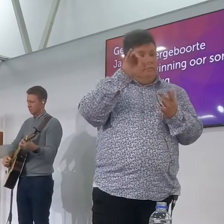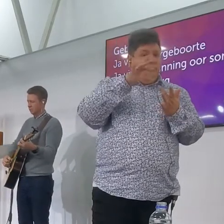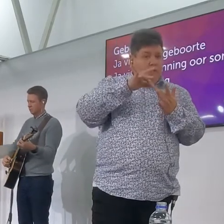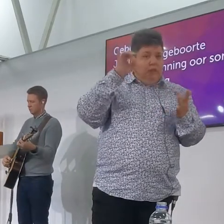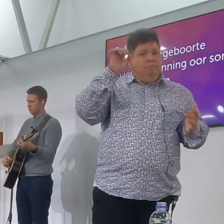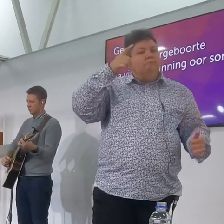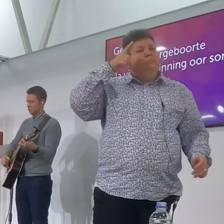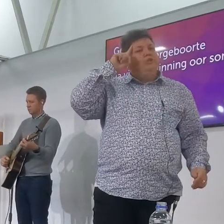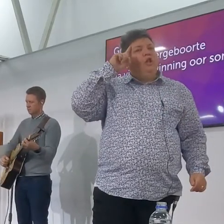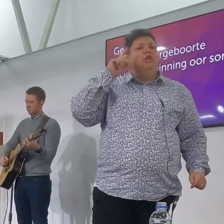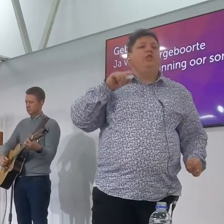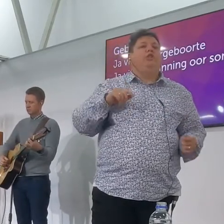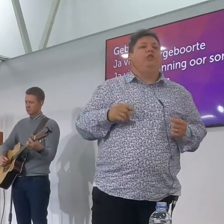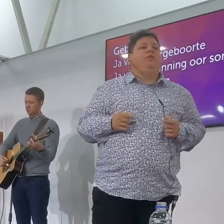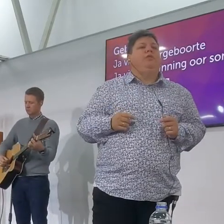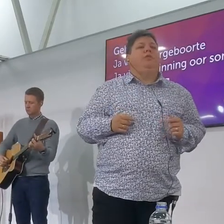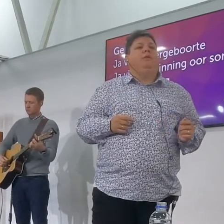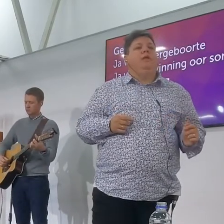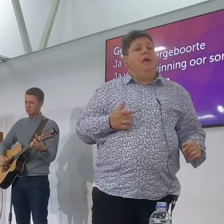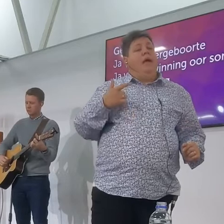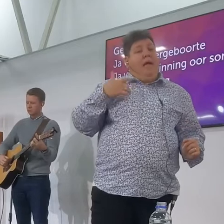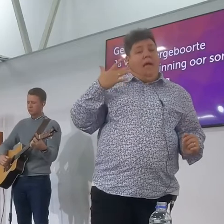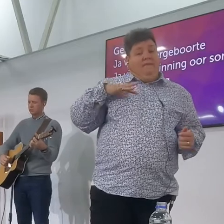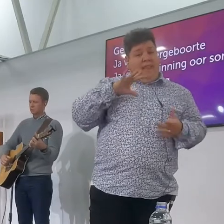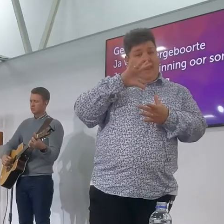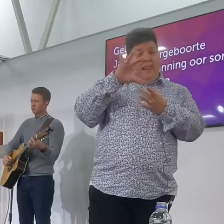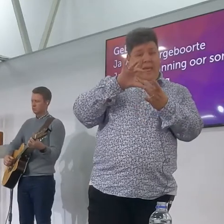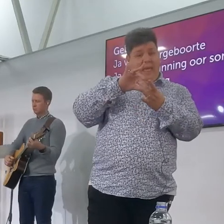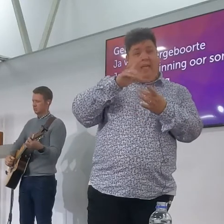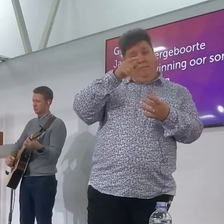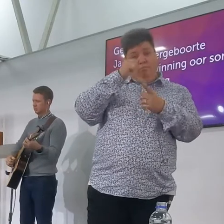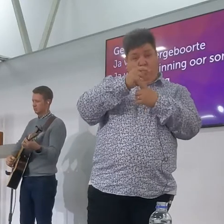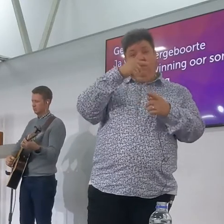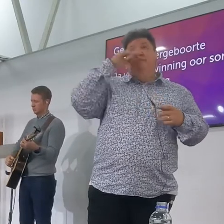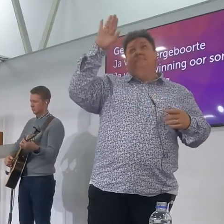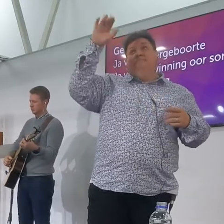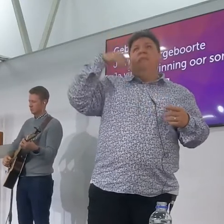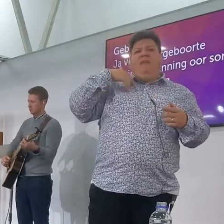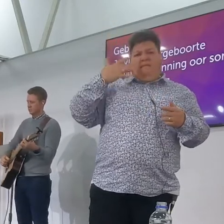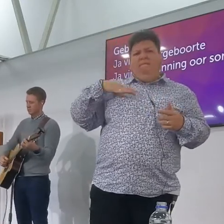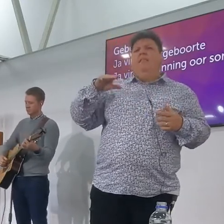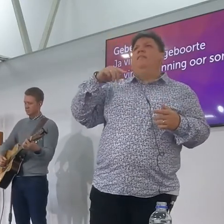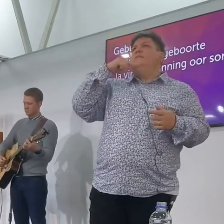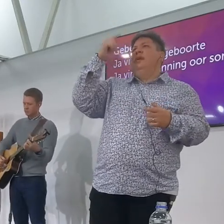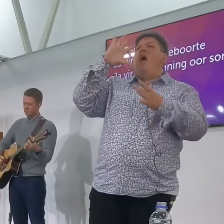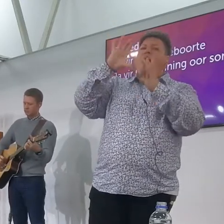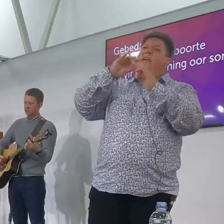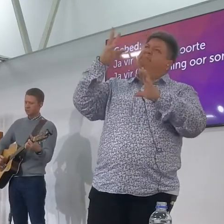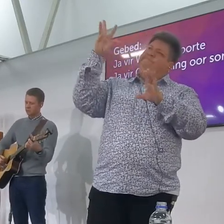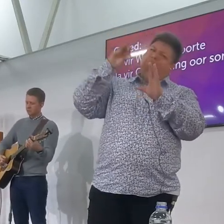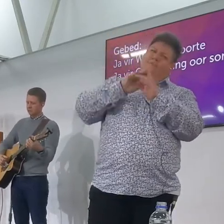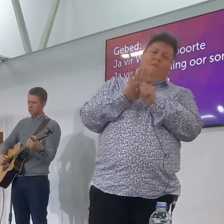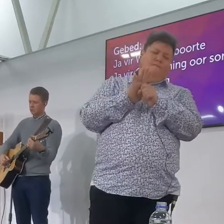Here, ek wil hê dat die Gees vrye teel sê in my lewe. Bid dit nou daar waar jy sit en sê, Here,